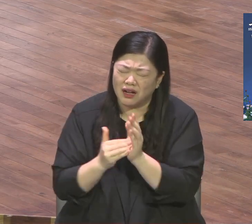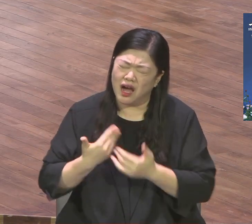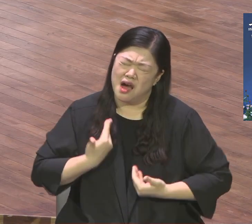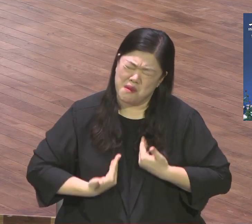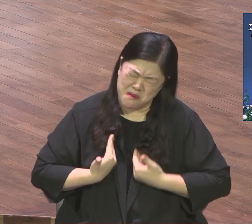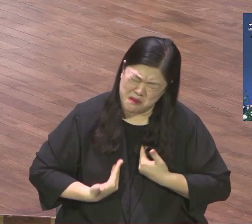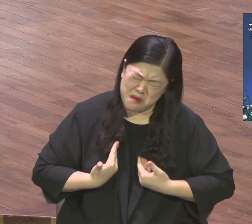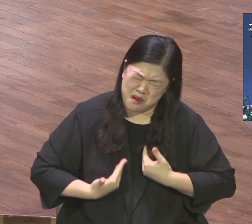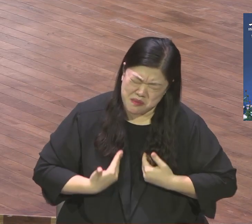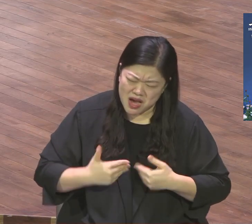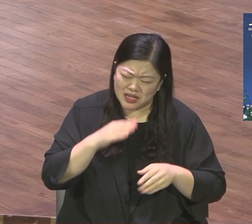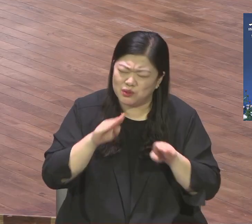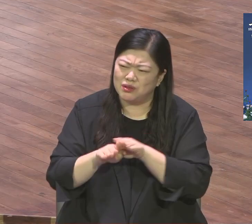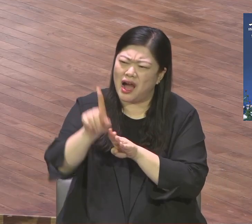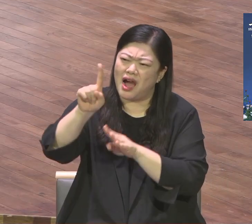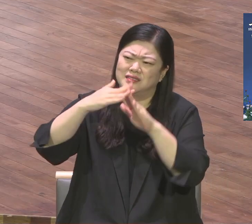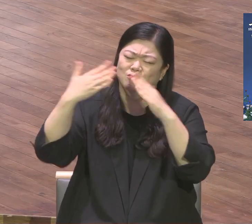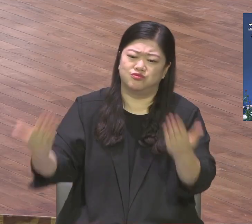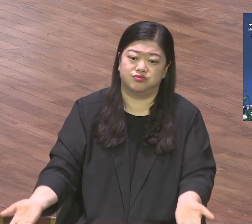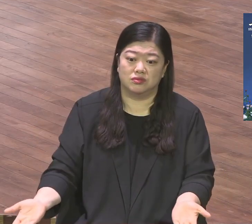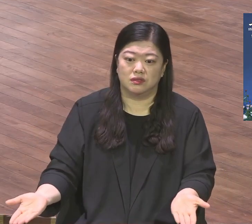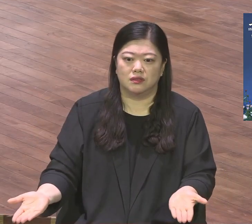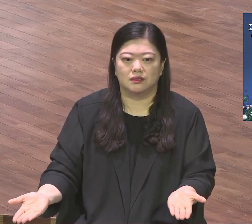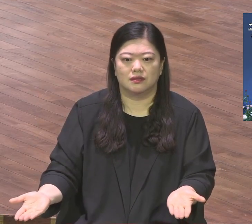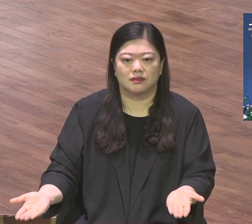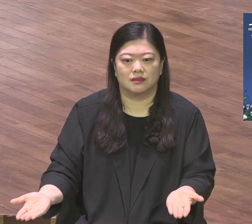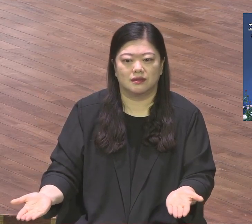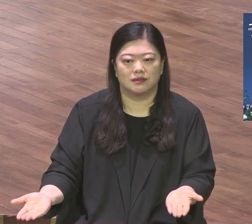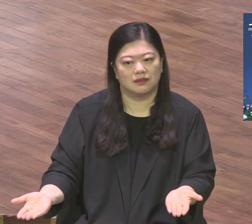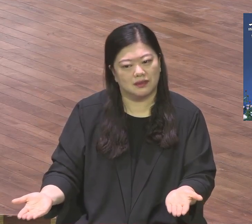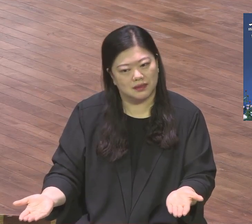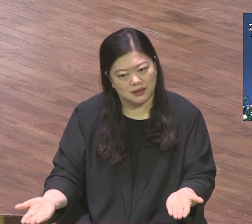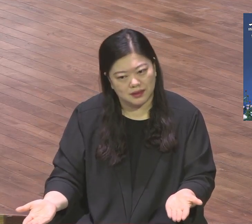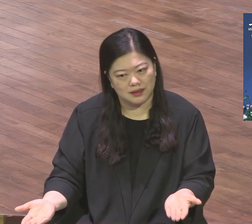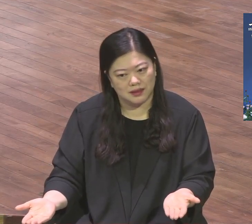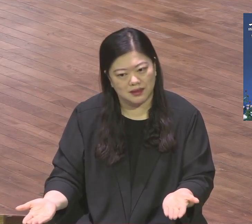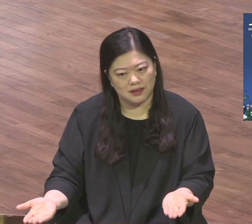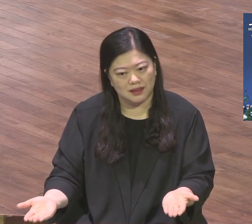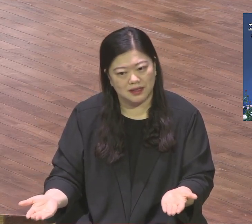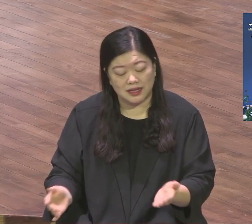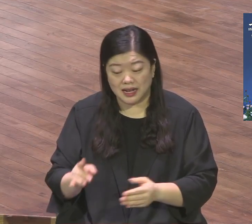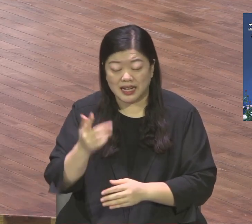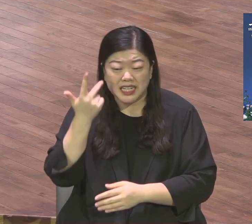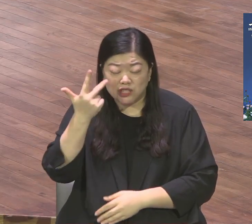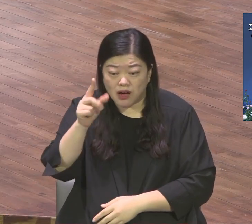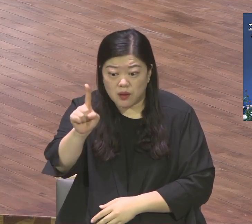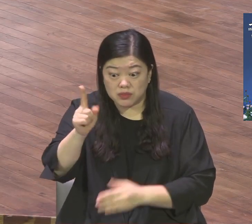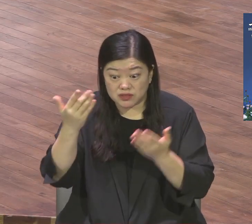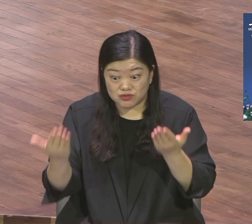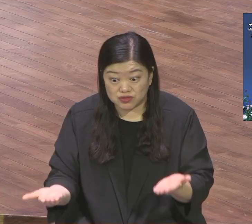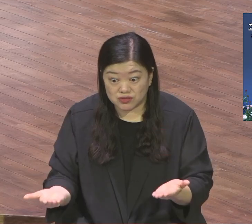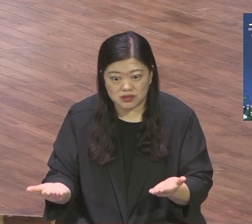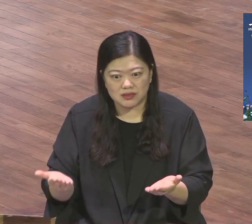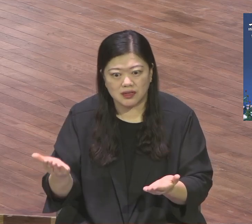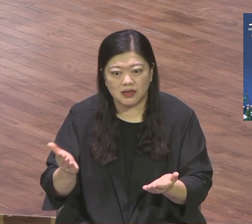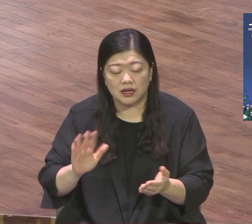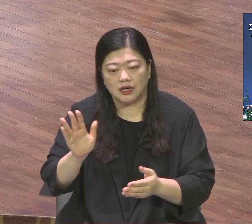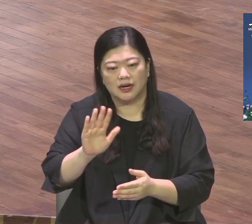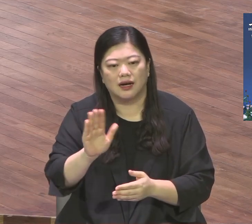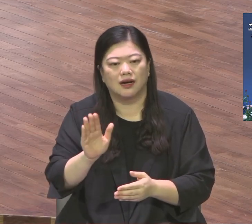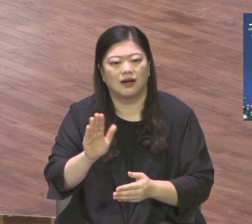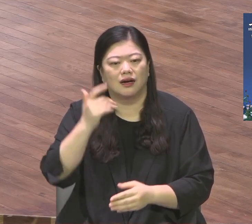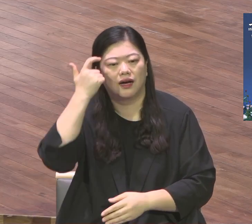못하고 스트레스 받아가면서 그 엄청 스트레스거든요. 이거 믿음 없으면 이 교회 시스템이란 게